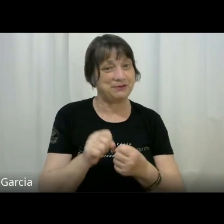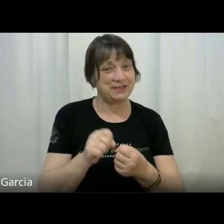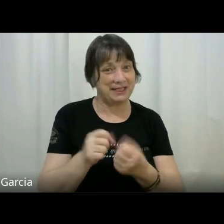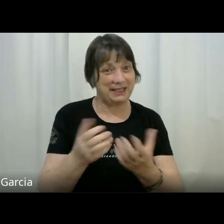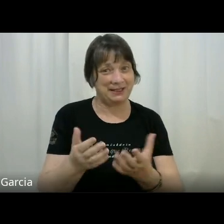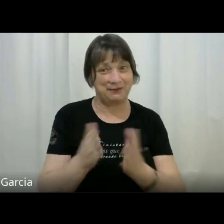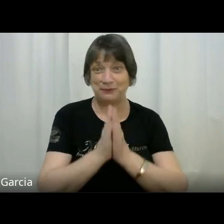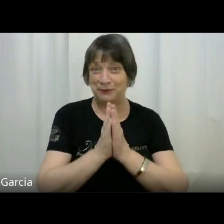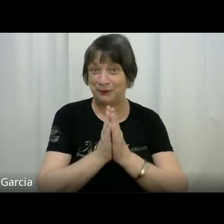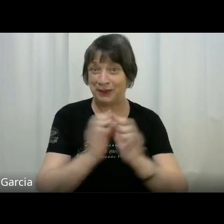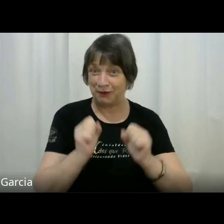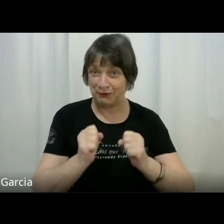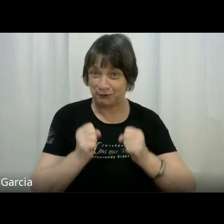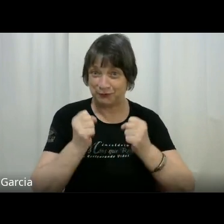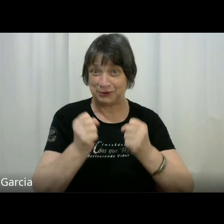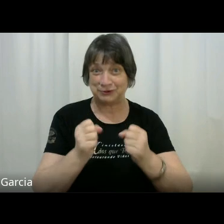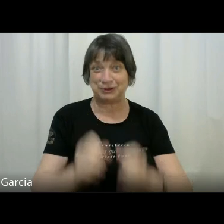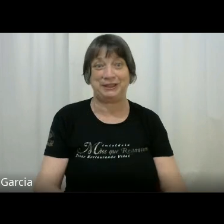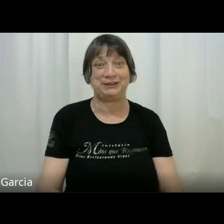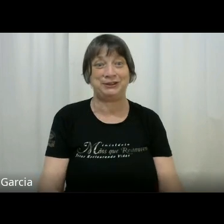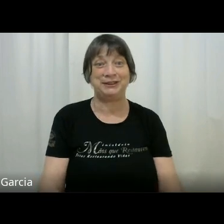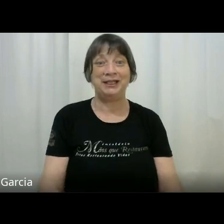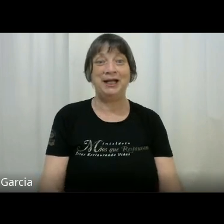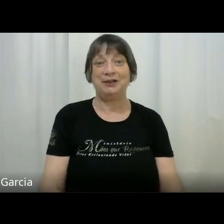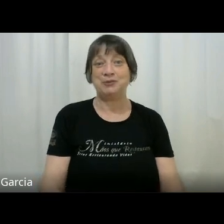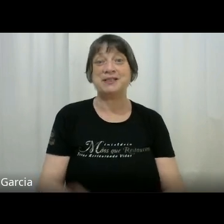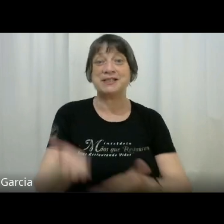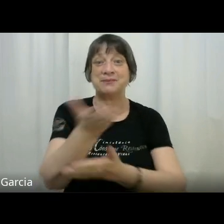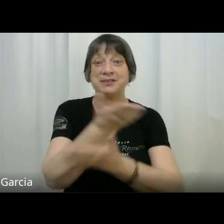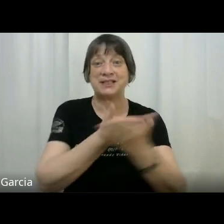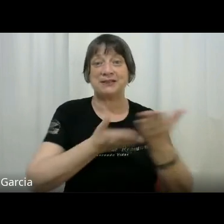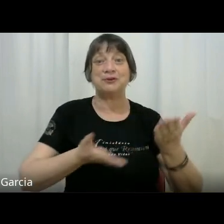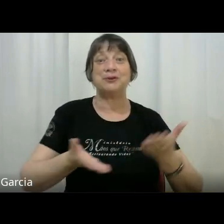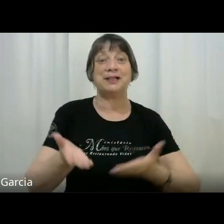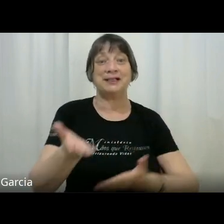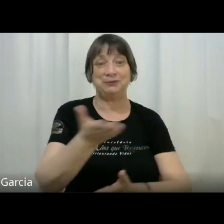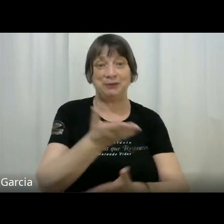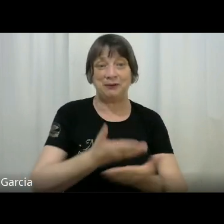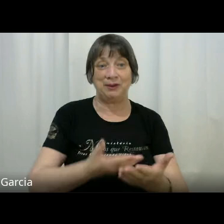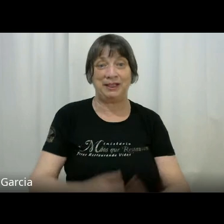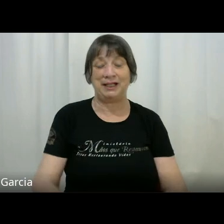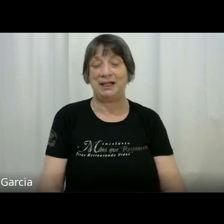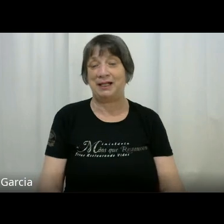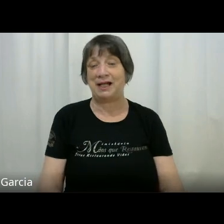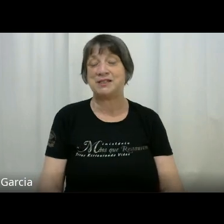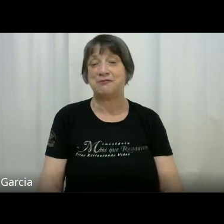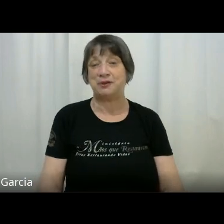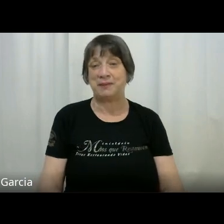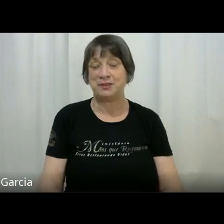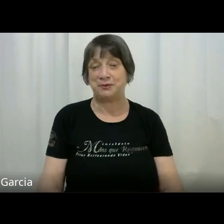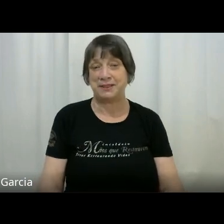pessoas fizeram, aí, esforço, gente. Nós precisamos estar trocando agora